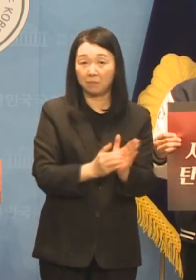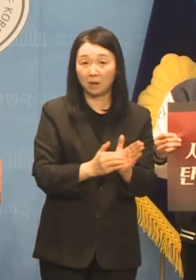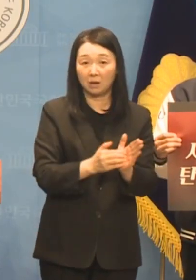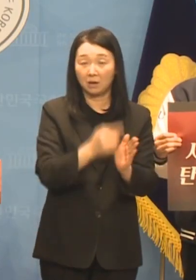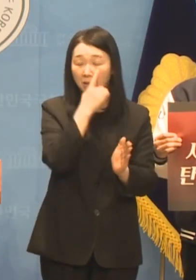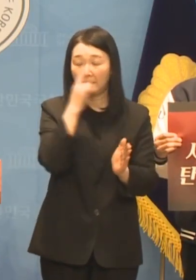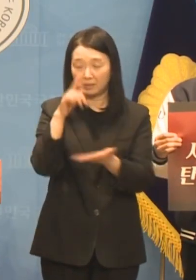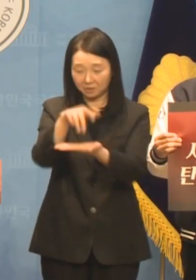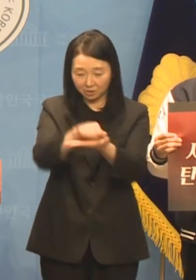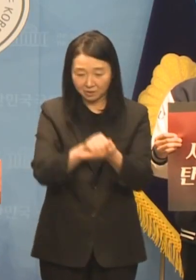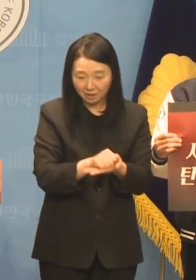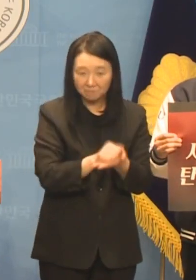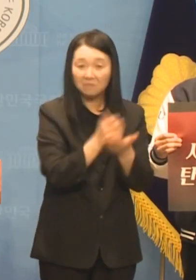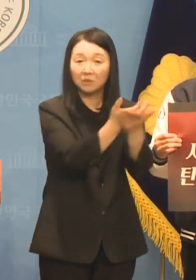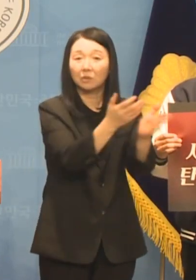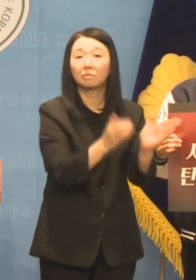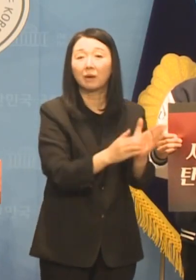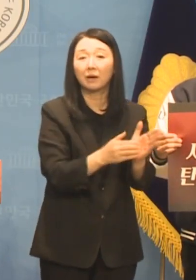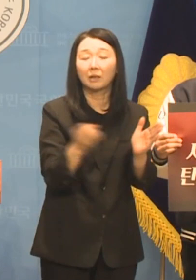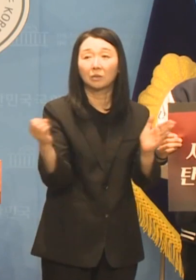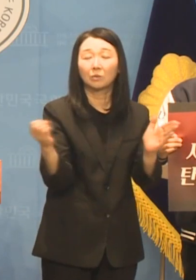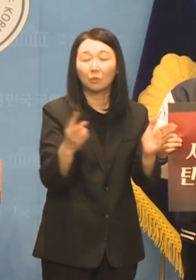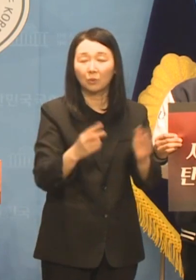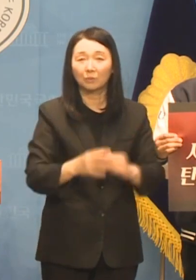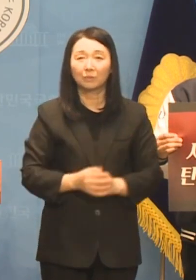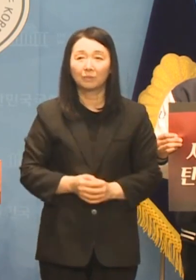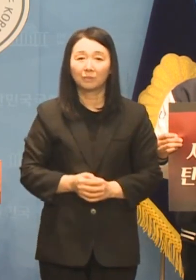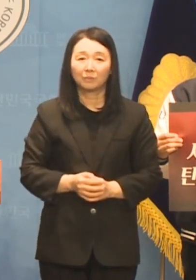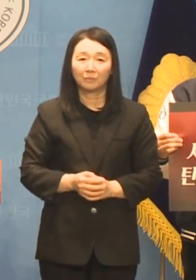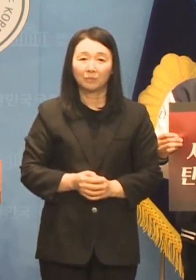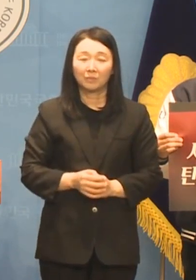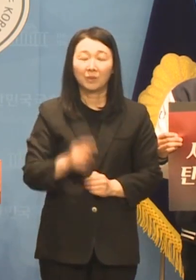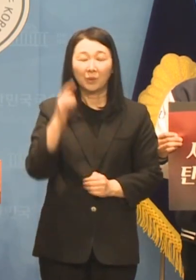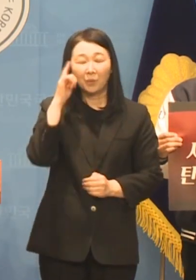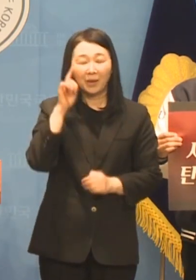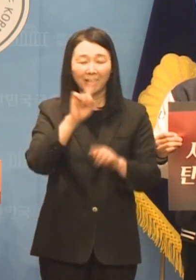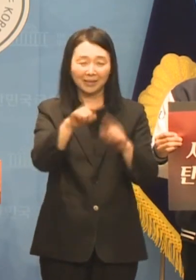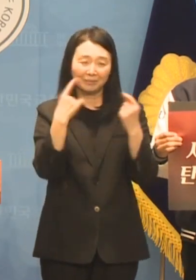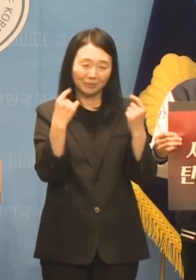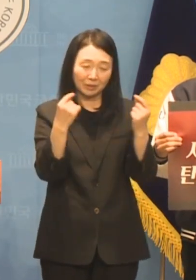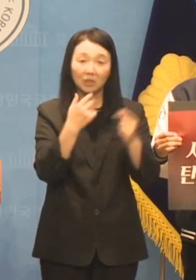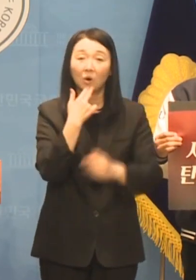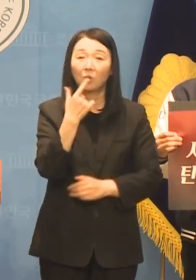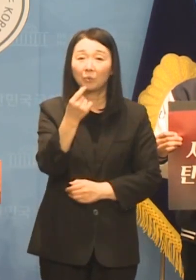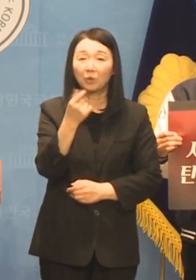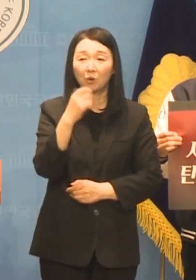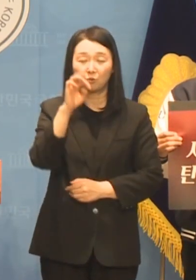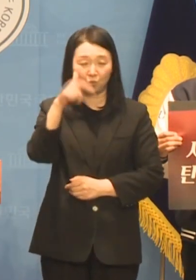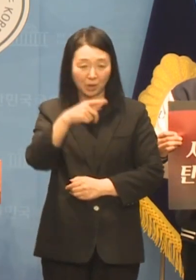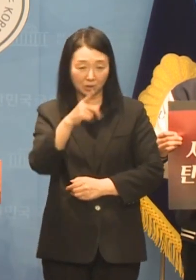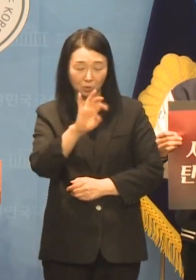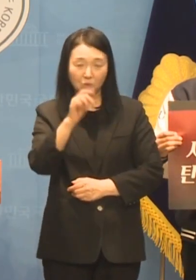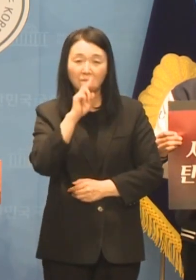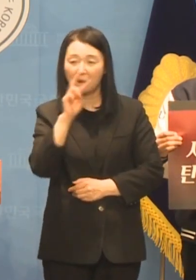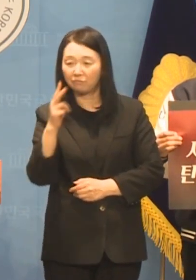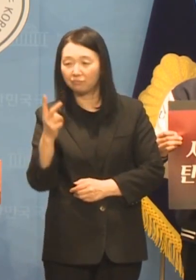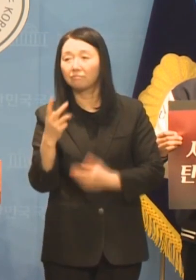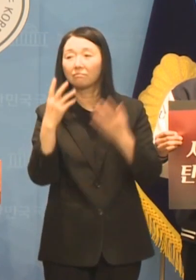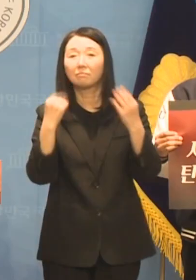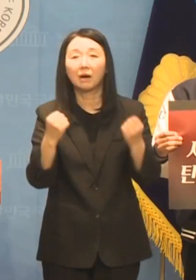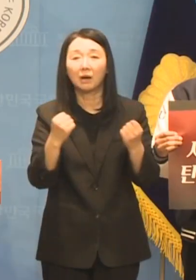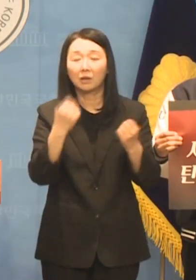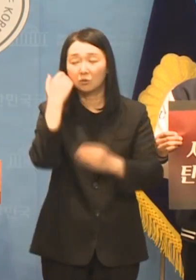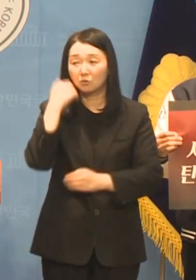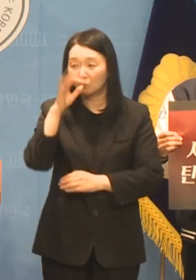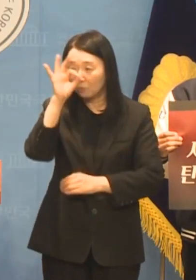이를 증거로 채택하였으며 특히 일관성이라고는 전혀 찾아볼 수 없는 곽종근의 진술과 그 누구도 알아볼 수